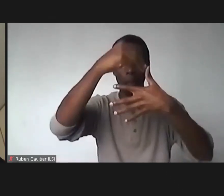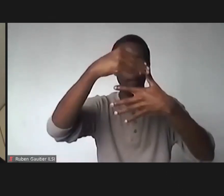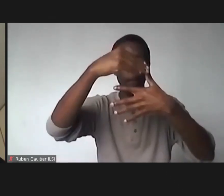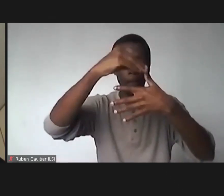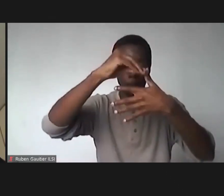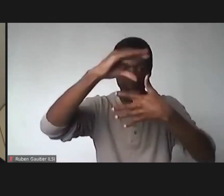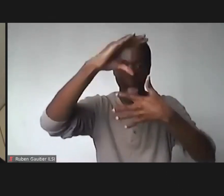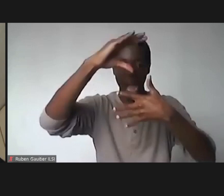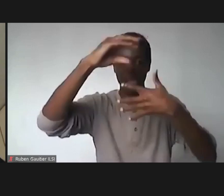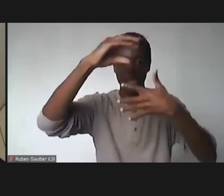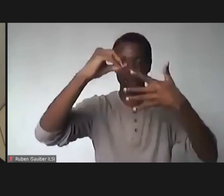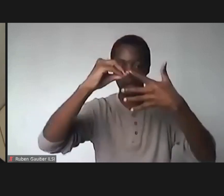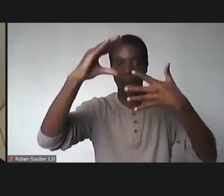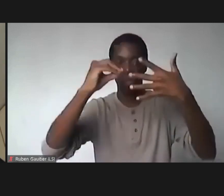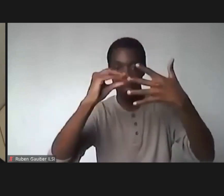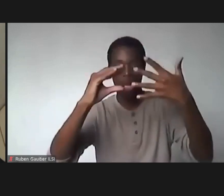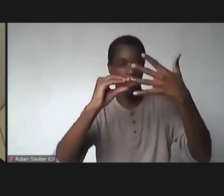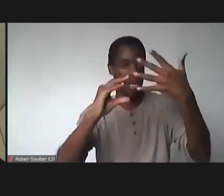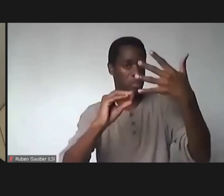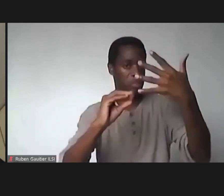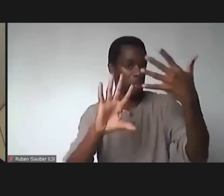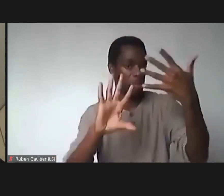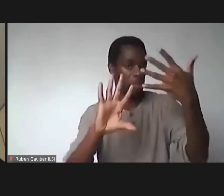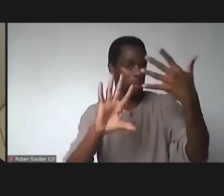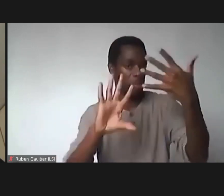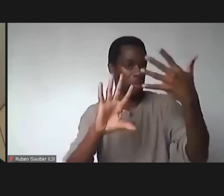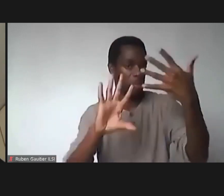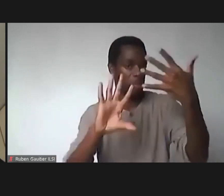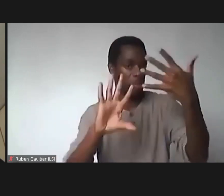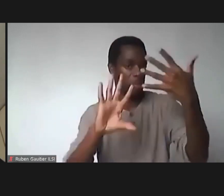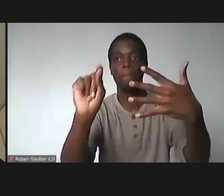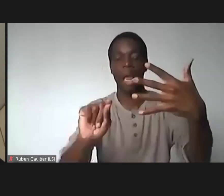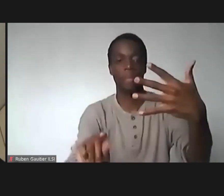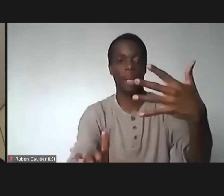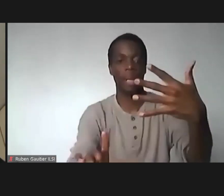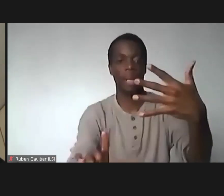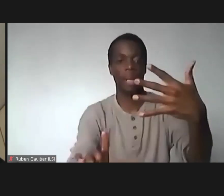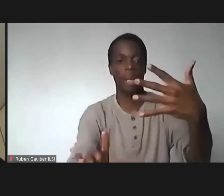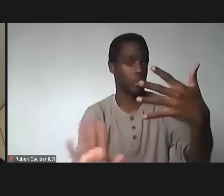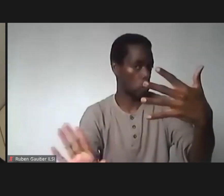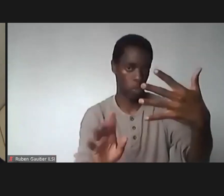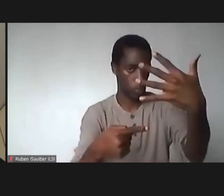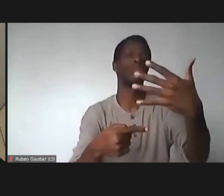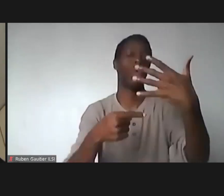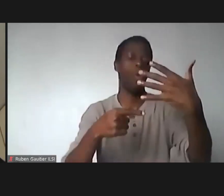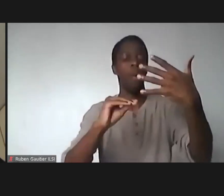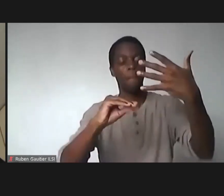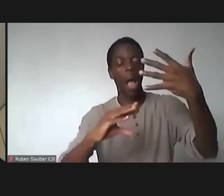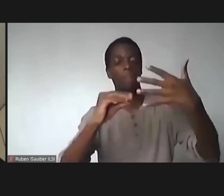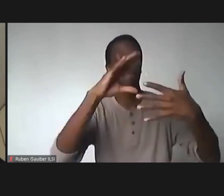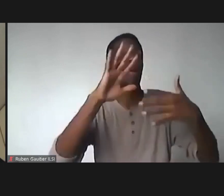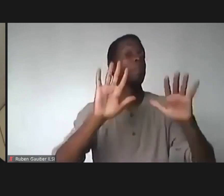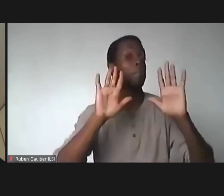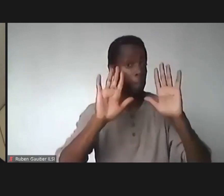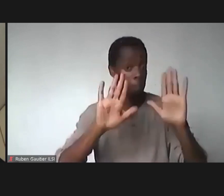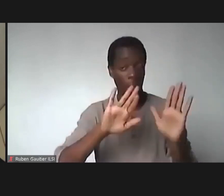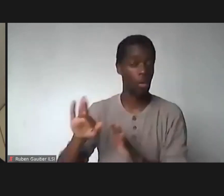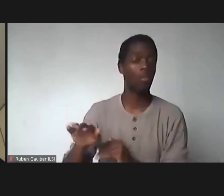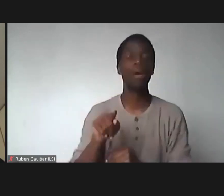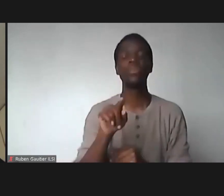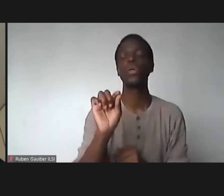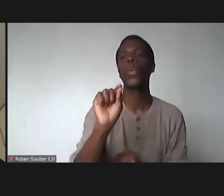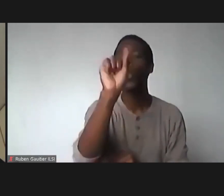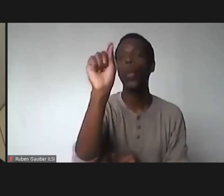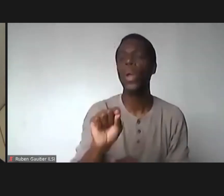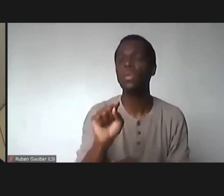diré, no es porque una persona tiene dificultades para caminar que esta persona tiene una discapacidad